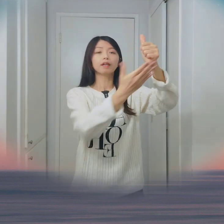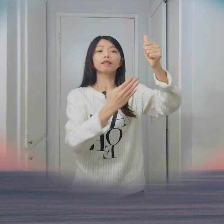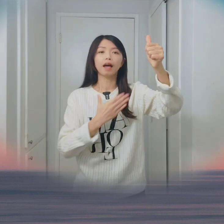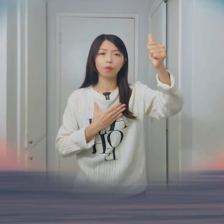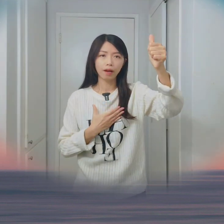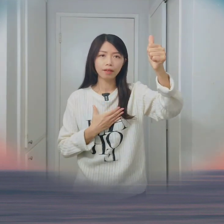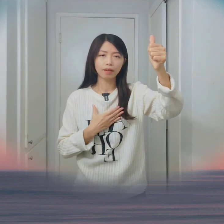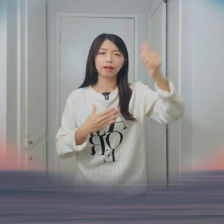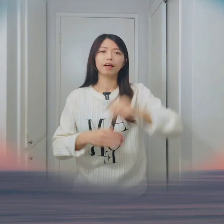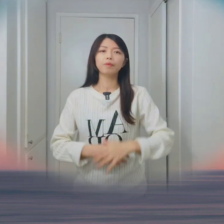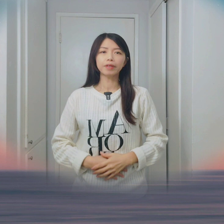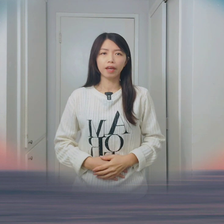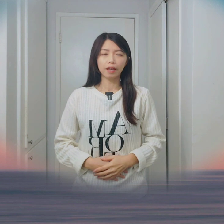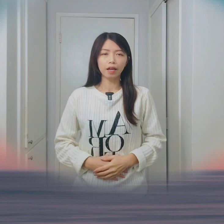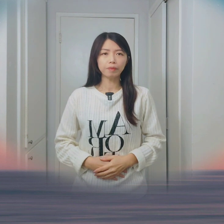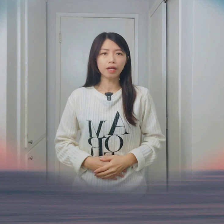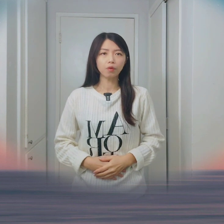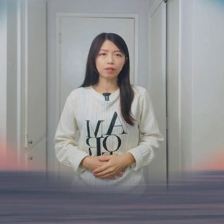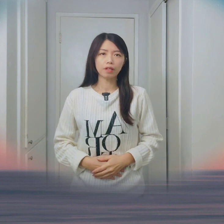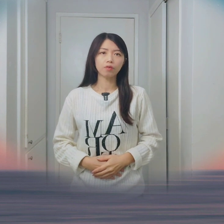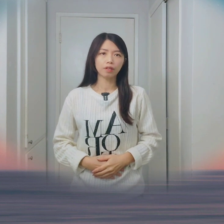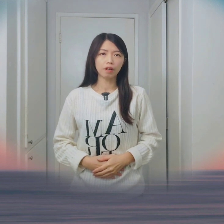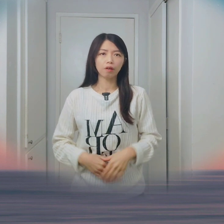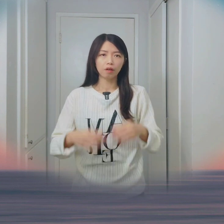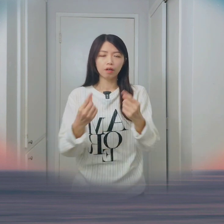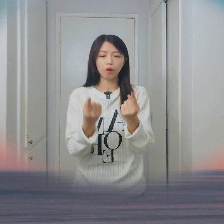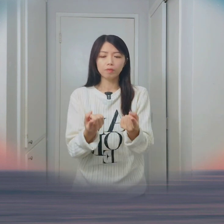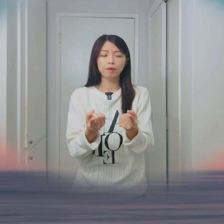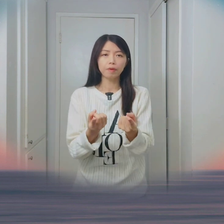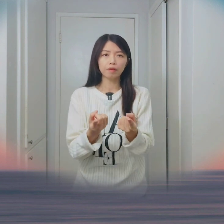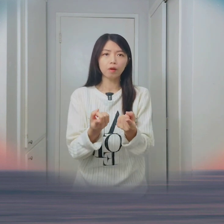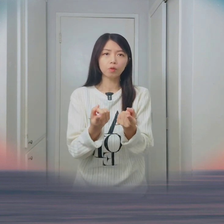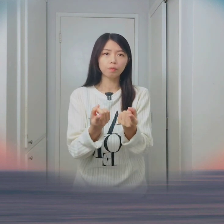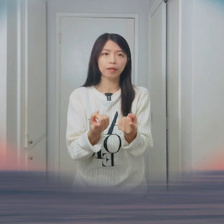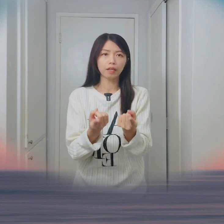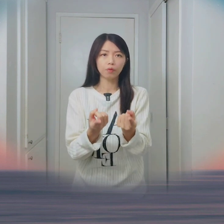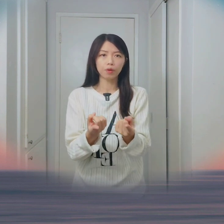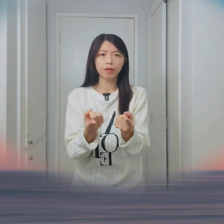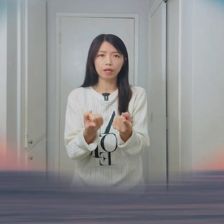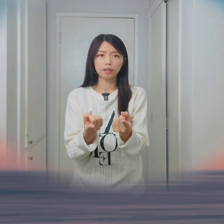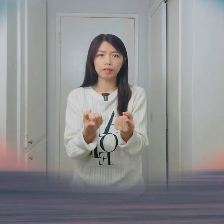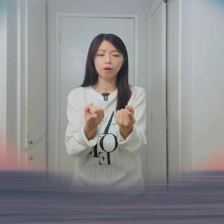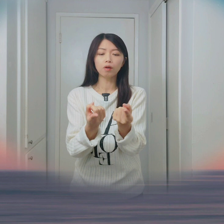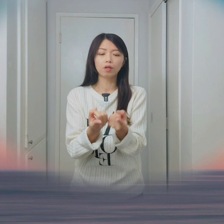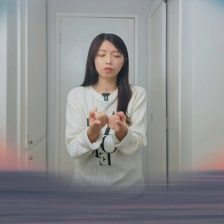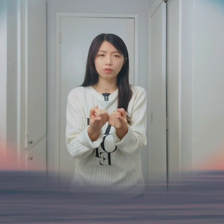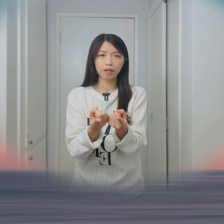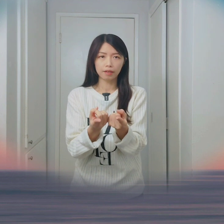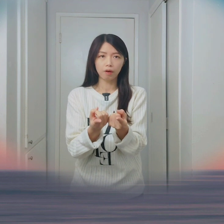주님이 나와 함께라고 한 뜻의 수어는요. 검지만 펴서 손바닥에 위로한